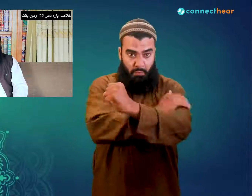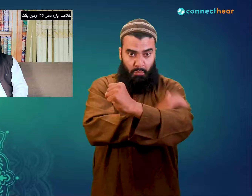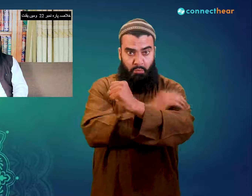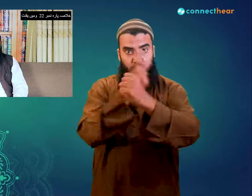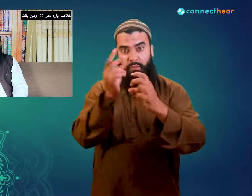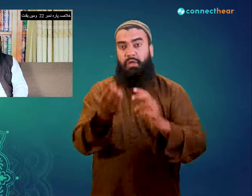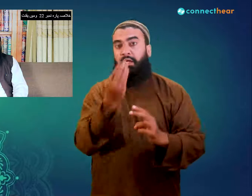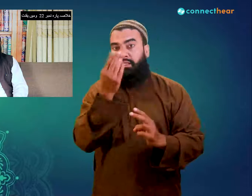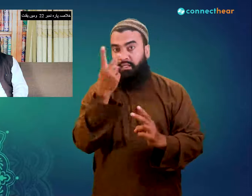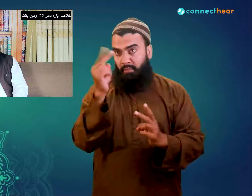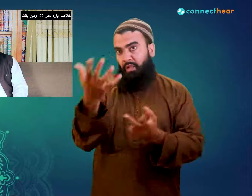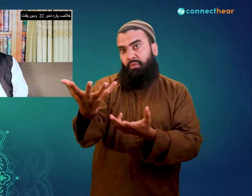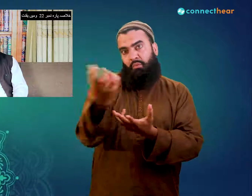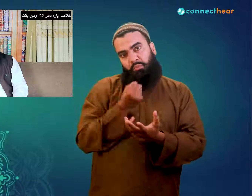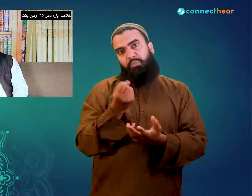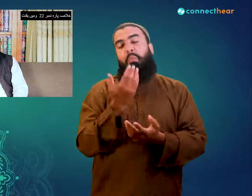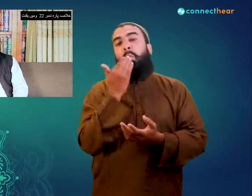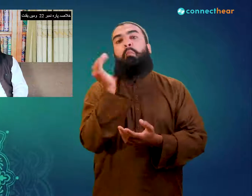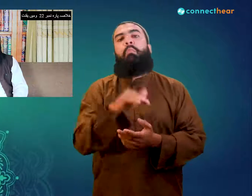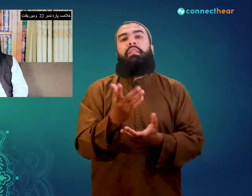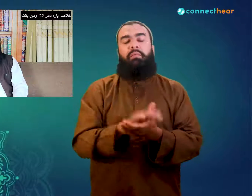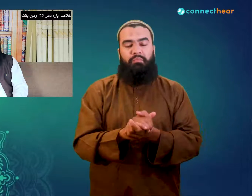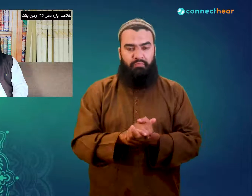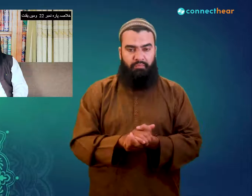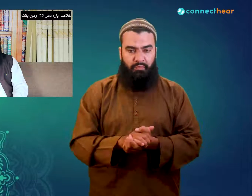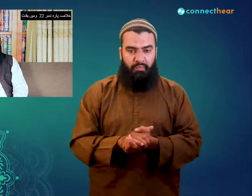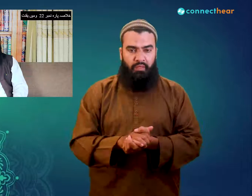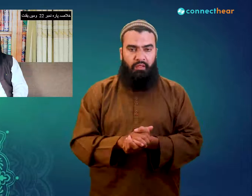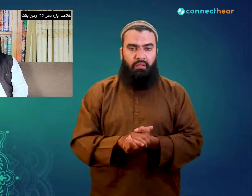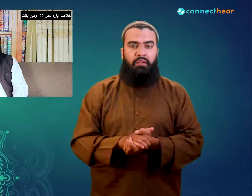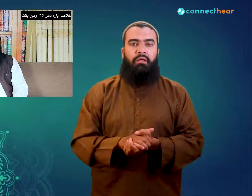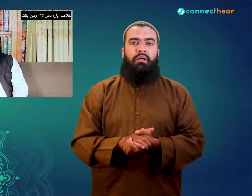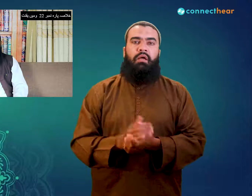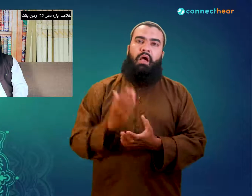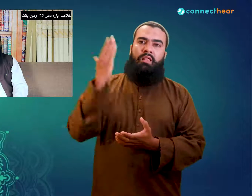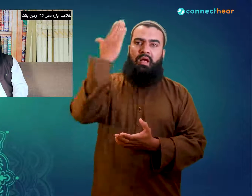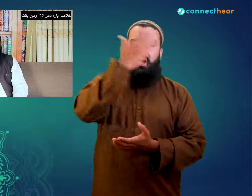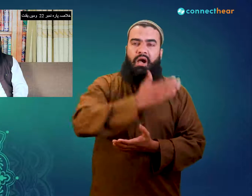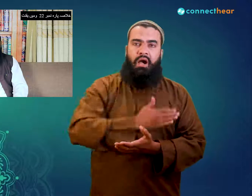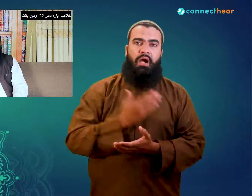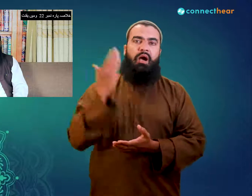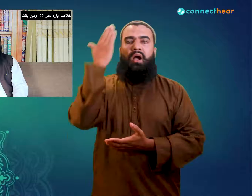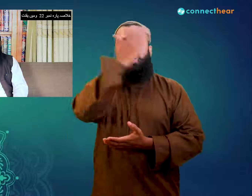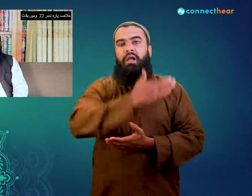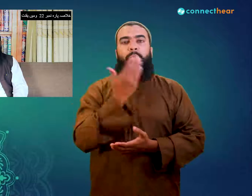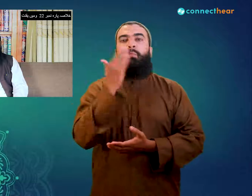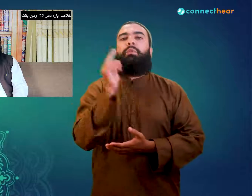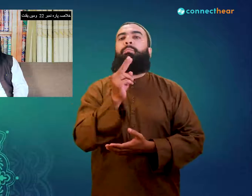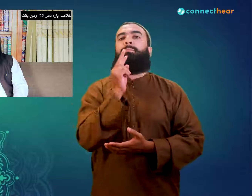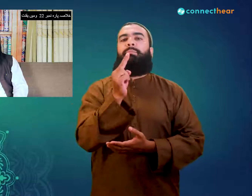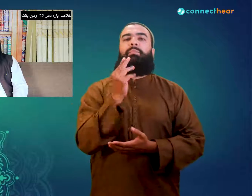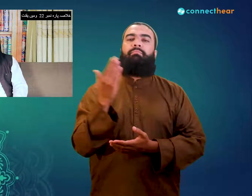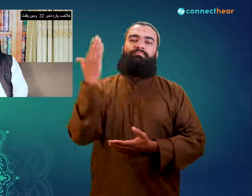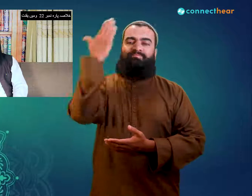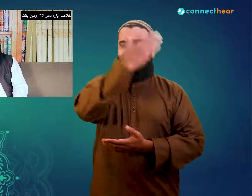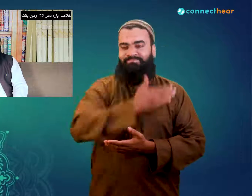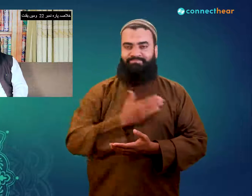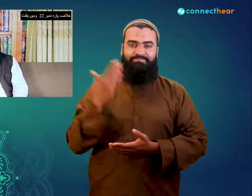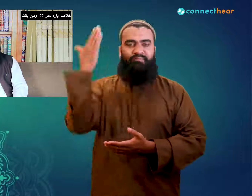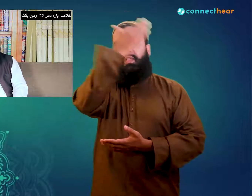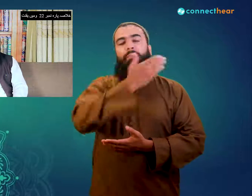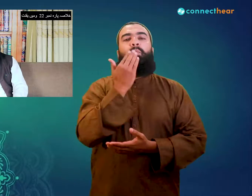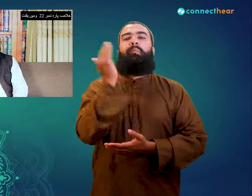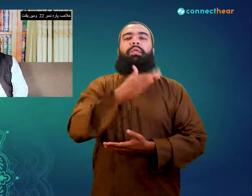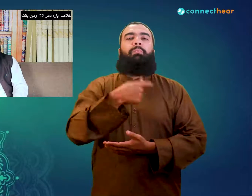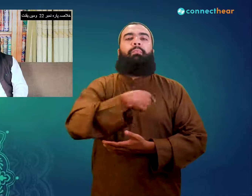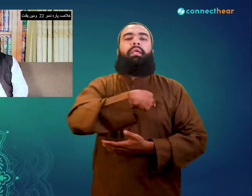اس کے 2 اجزاء فرمائے گئے، کلیم طیب یعنی کلمہ پاکیزہ، کلمہ توحید، اس سے مراد ایمان